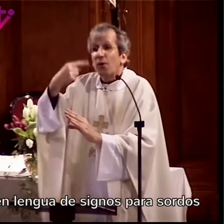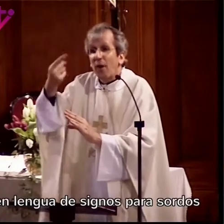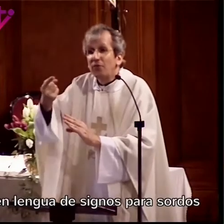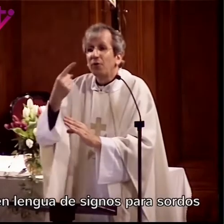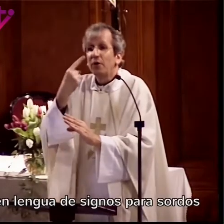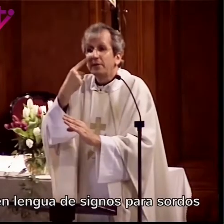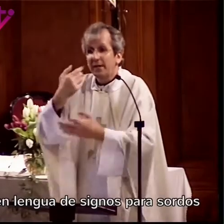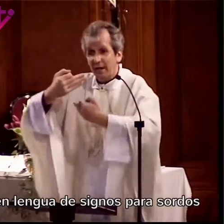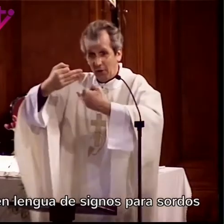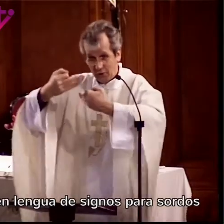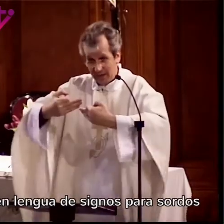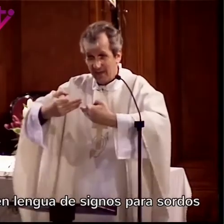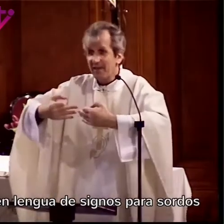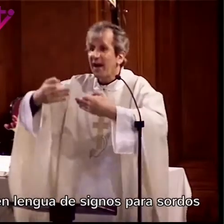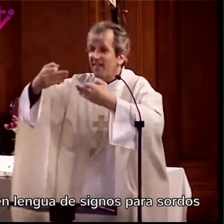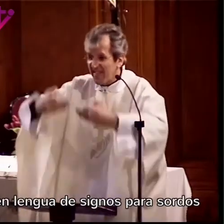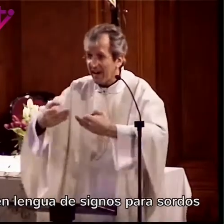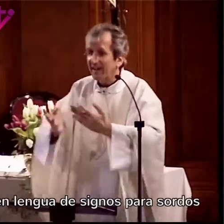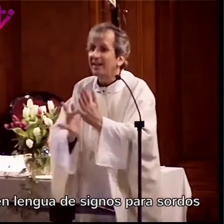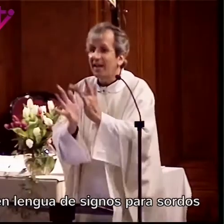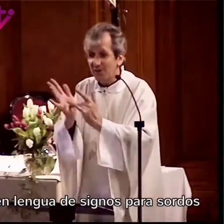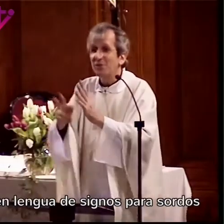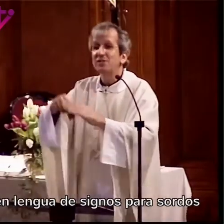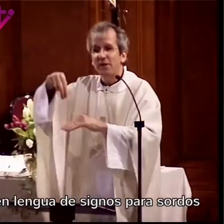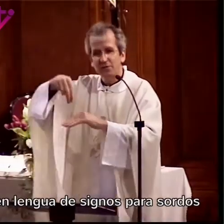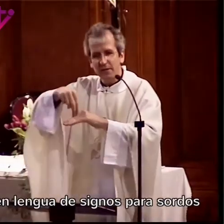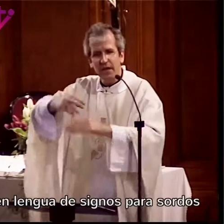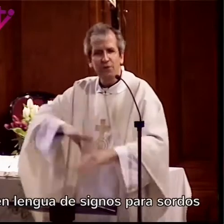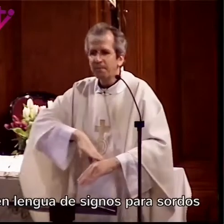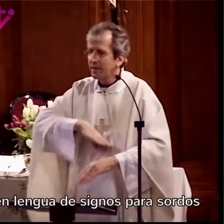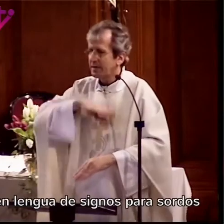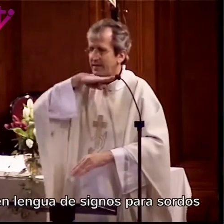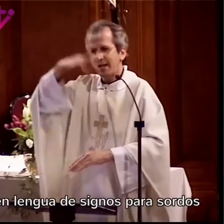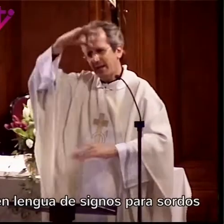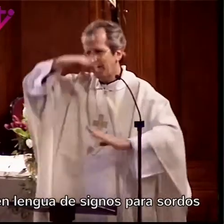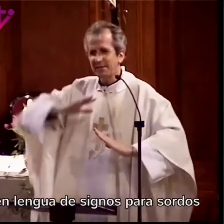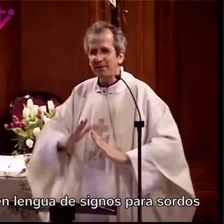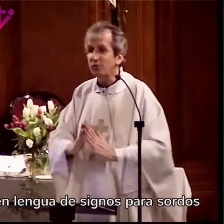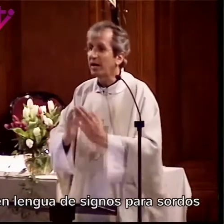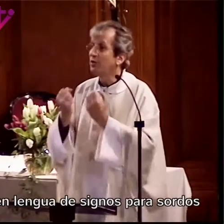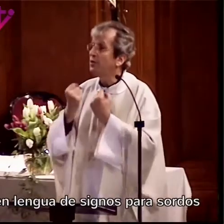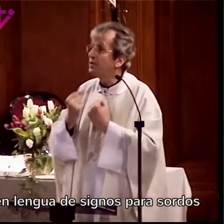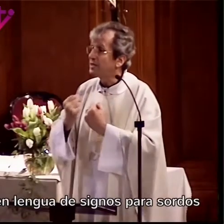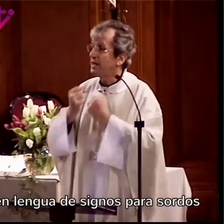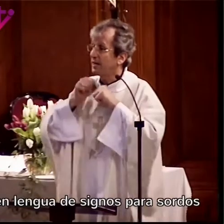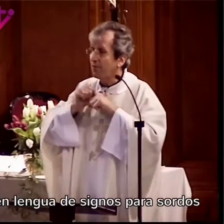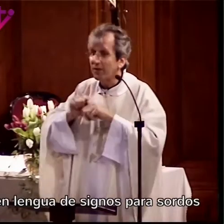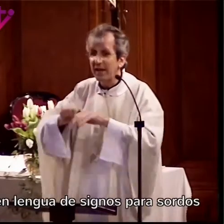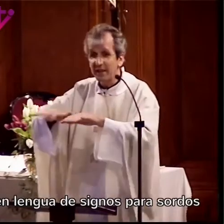cuando tienen constancia cierta de que Jesucristo ha resucitado se llenan del Espíritu Santo se llenan de fortaleza